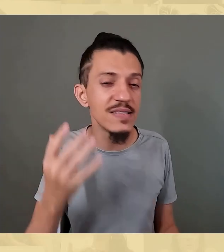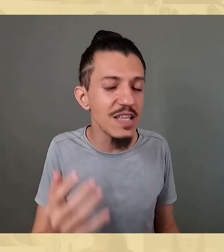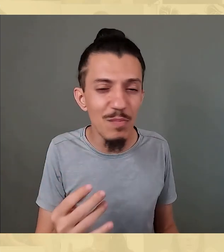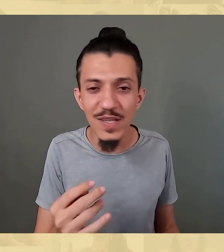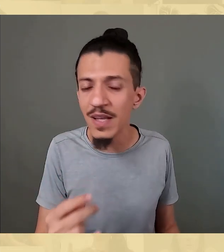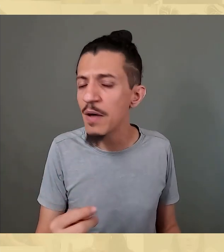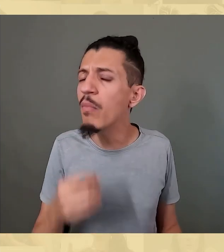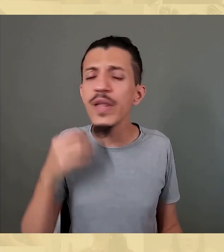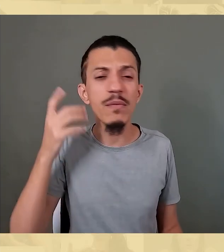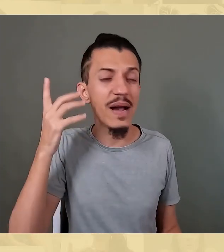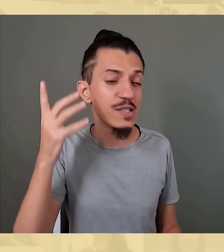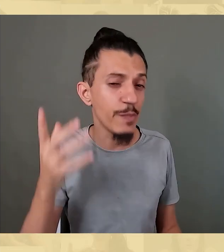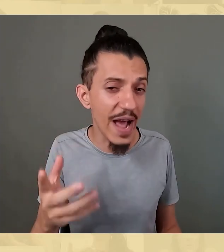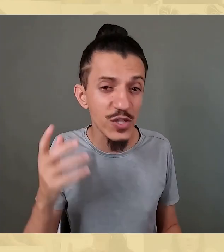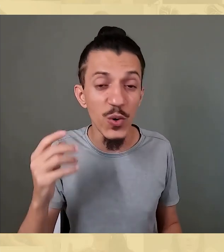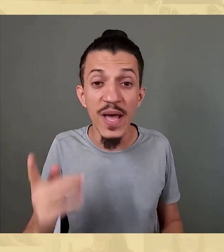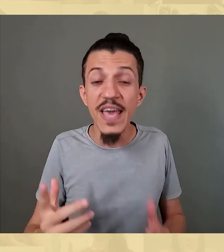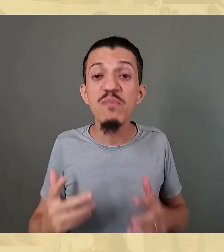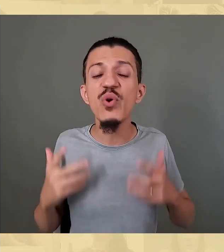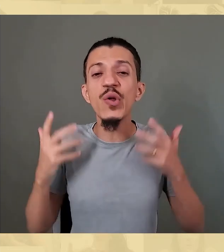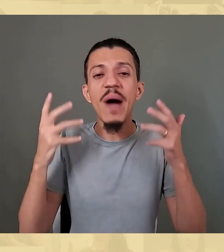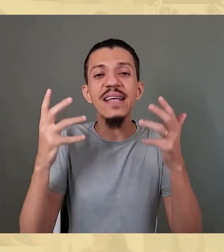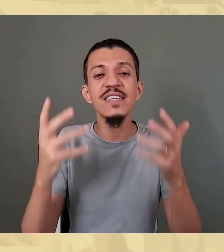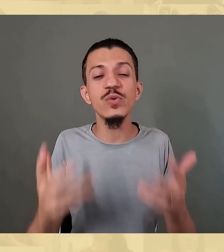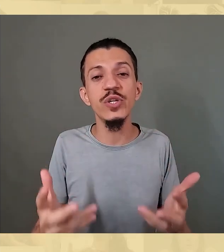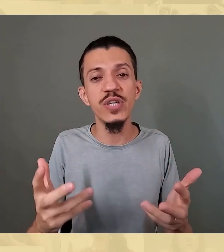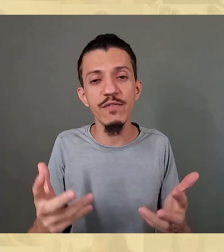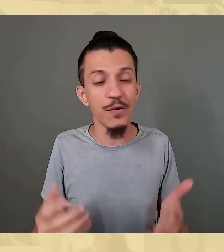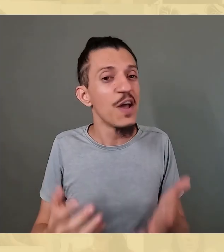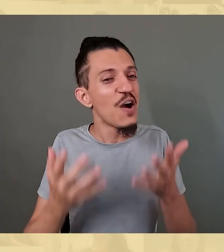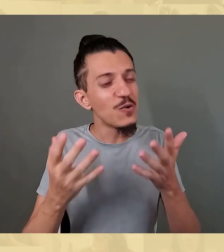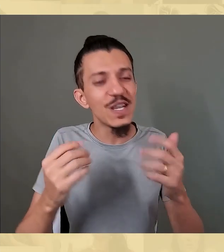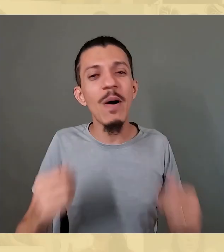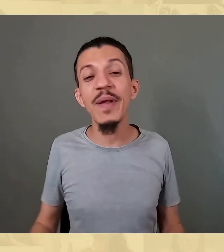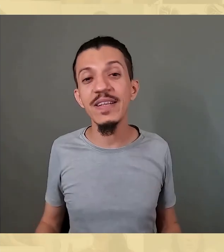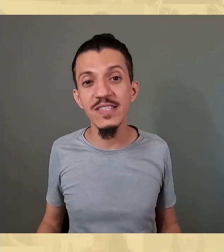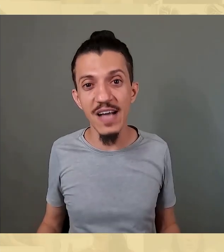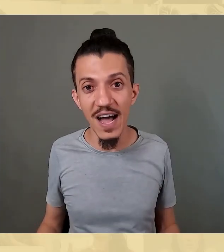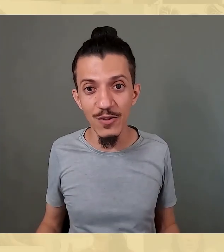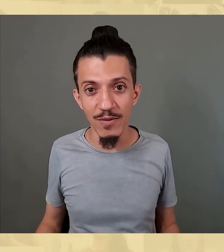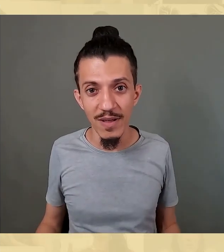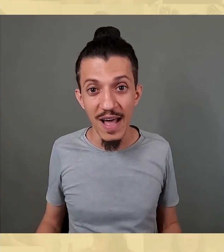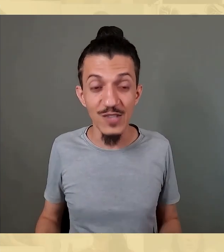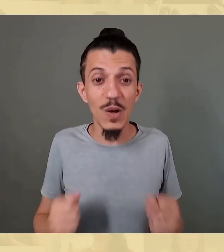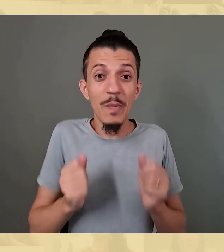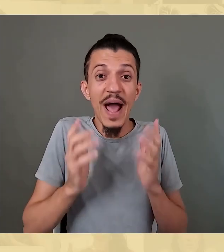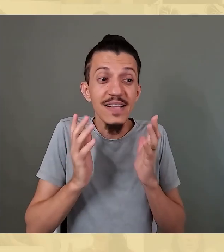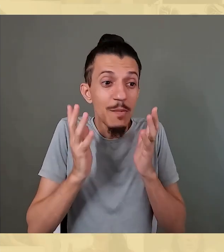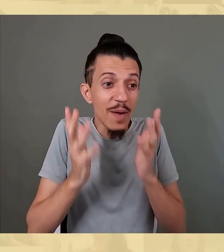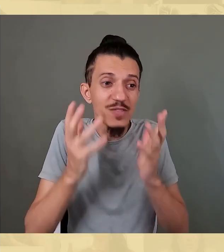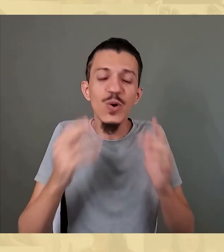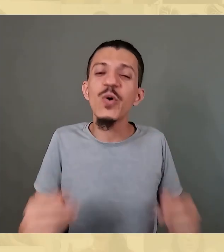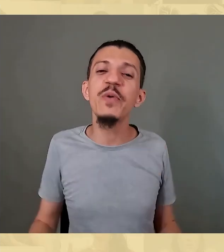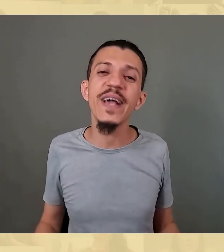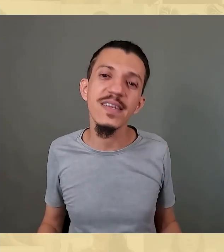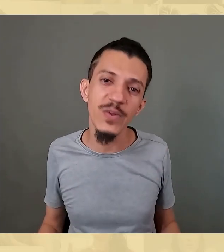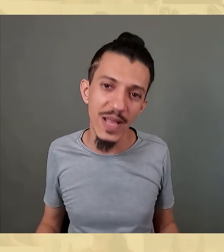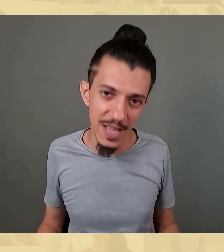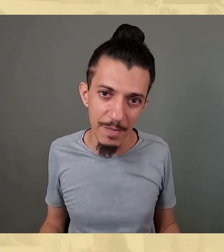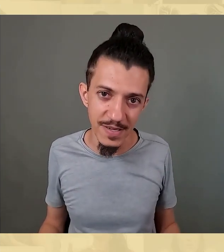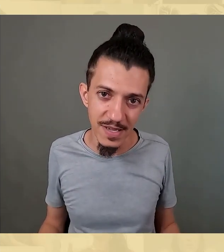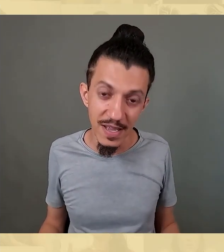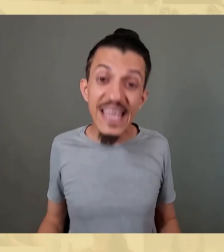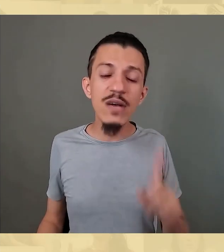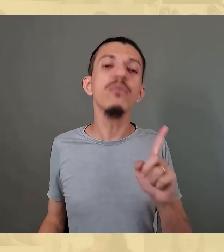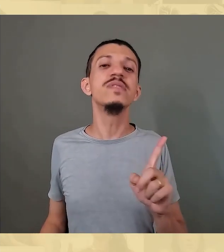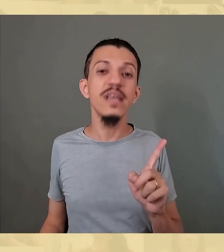mais simples, muito mais prático e muito mais intuitivo o seu aprendizado, a sua prática para a sua comunicação em